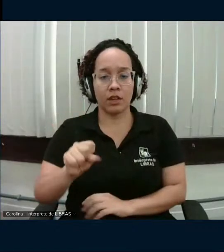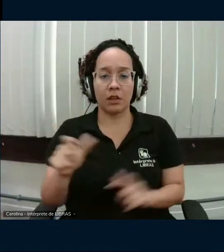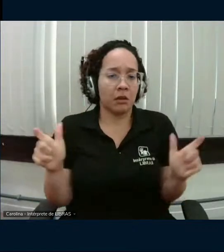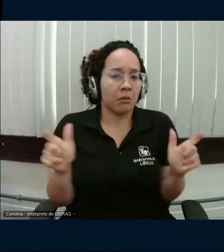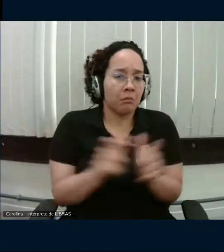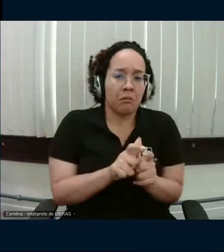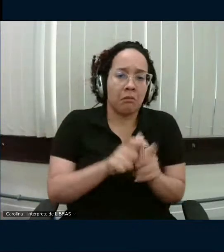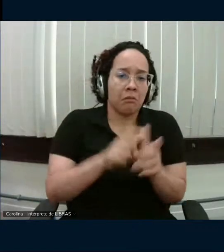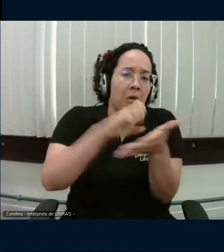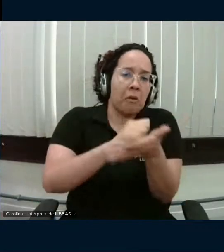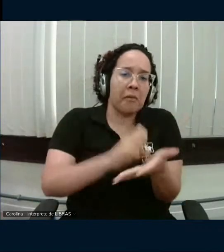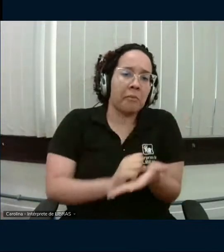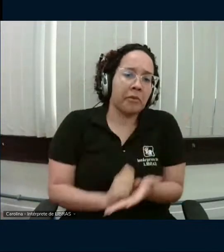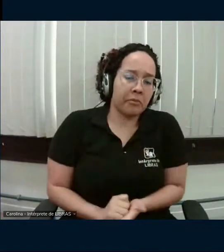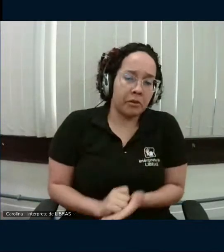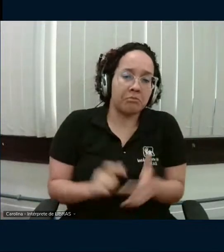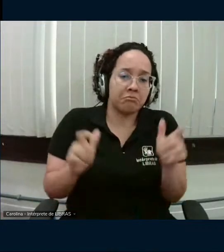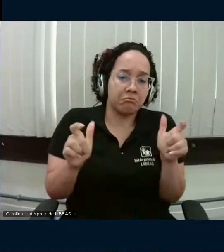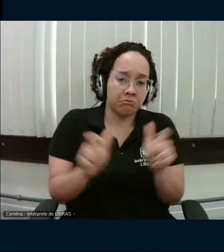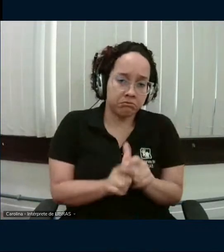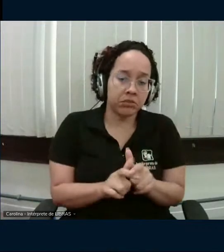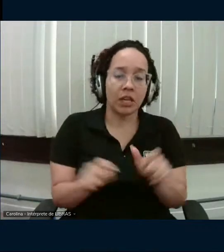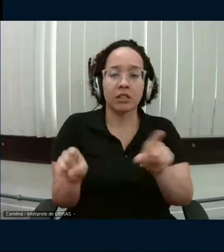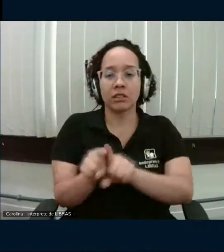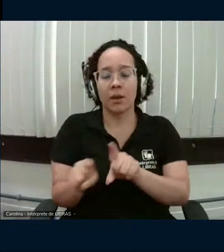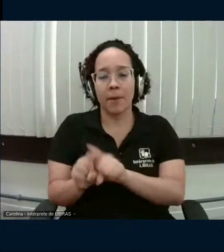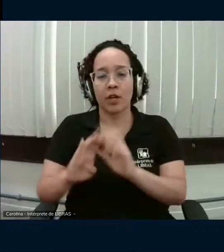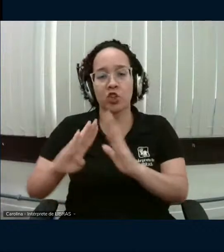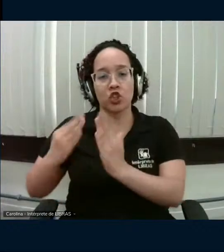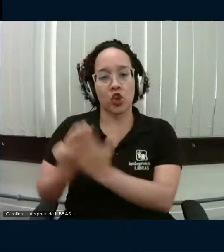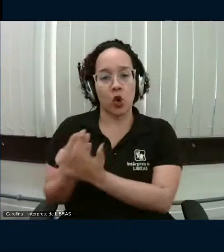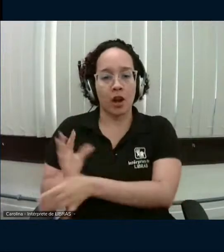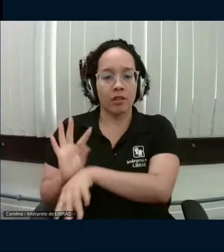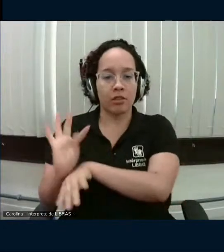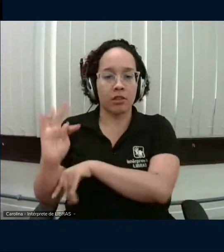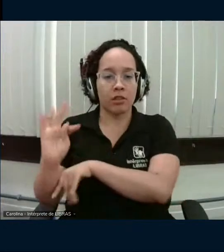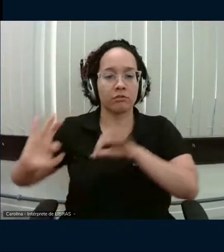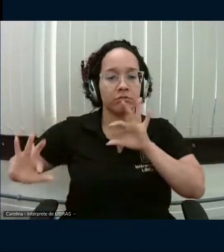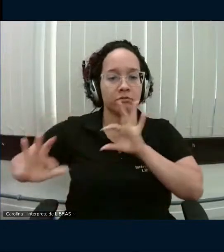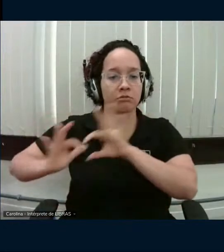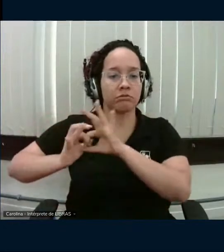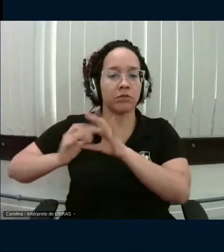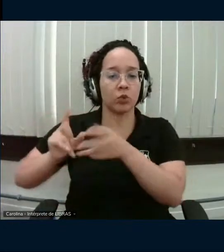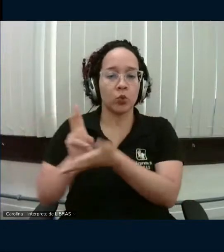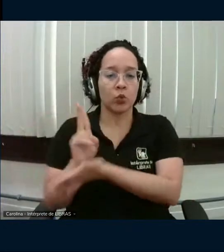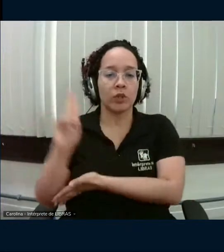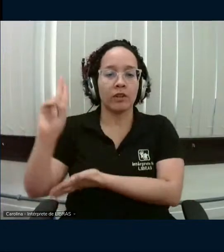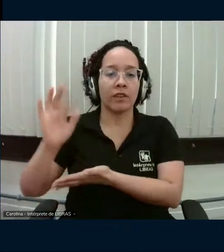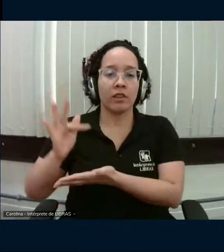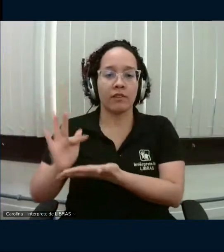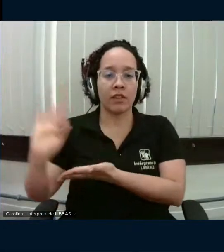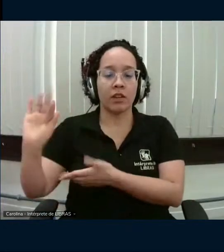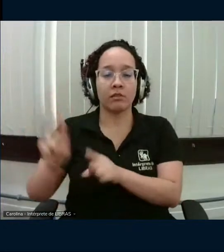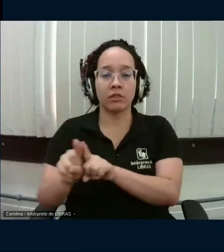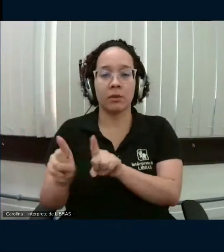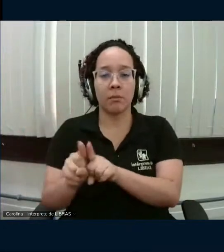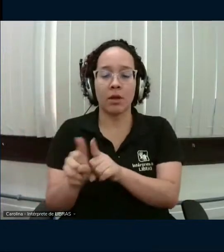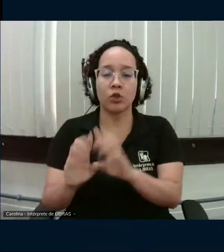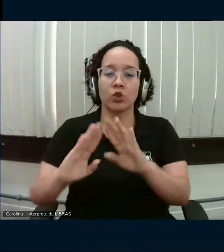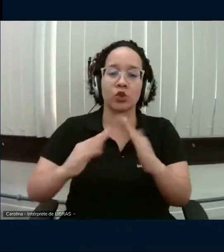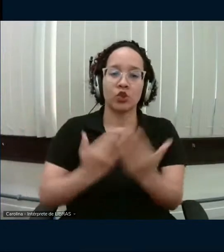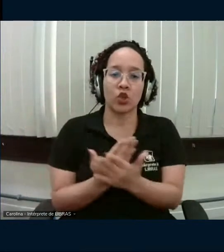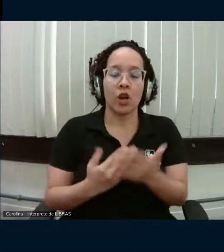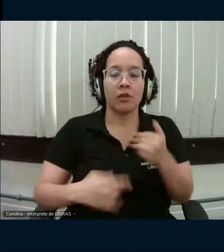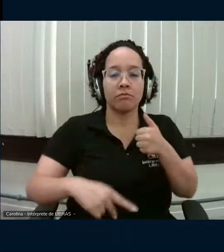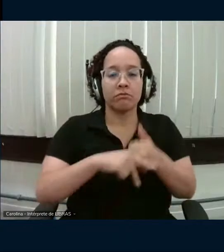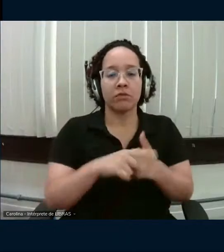pequeno da matrícula, e às escolas técnicas ligadas às universidades federais, além do Colégio Pedro II. Então, você